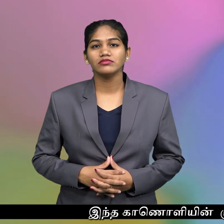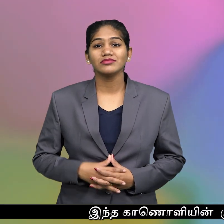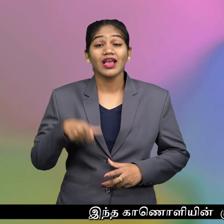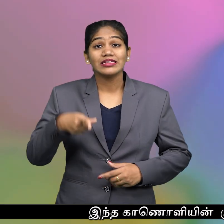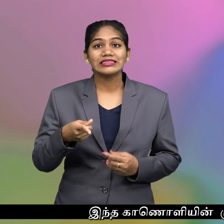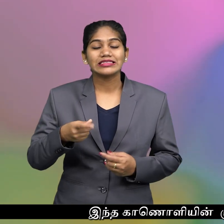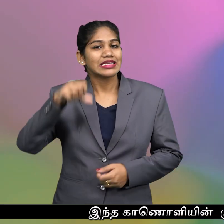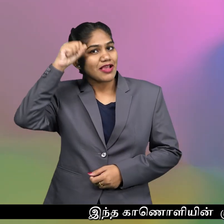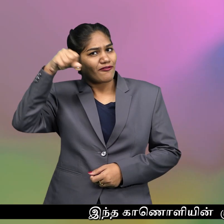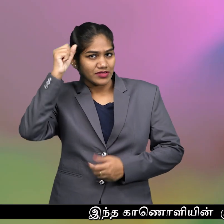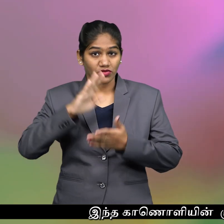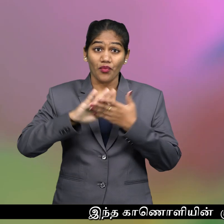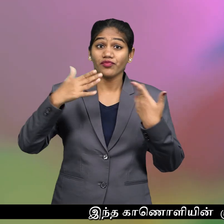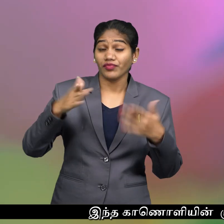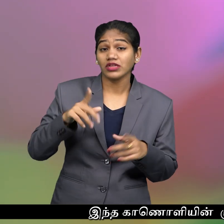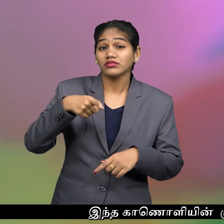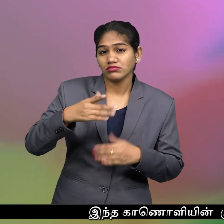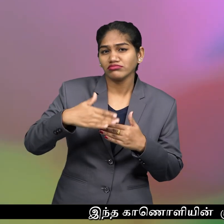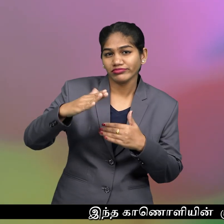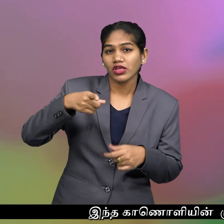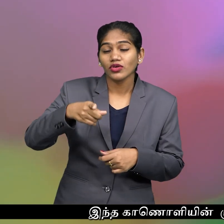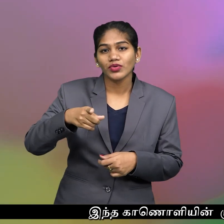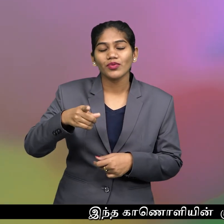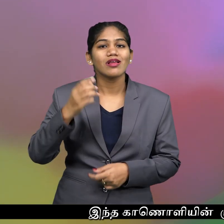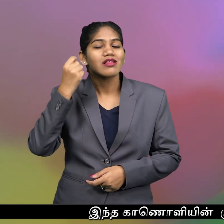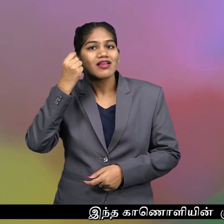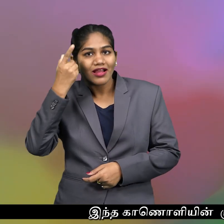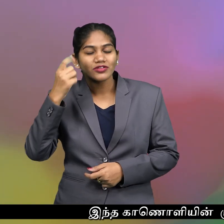இந்த காணொளியின் முடிவில் நீங்கள் அறிந்து கொள்வீர்கள்: